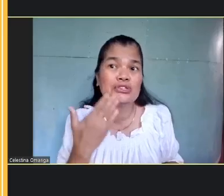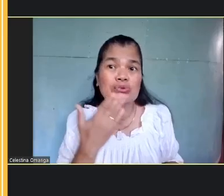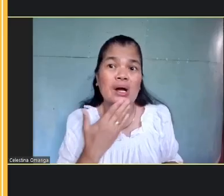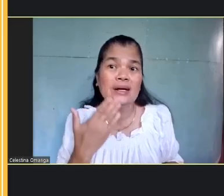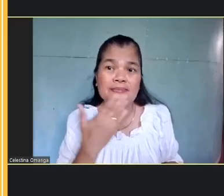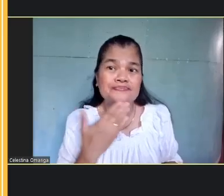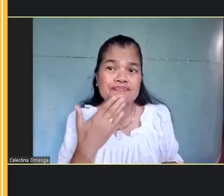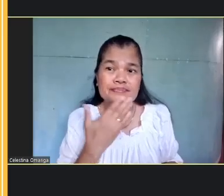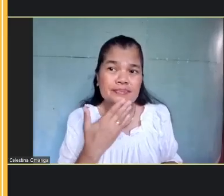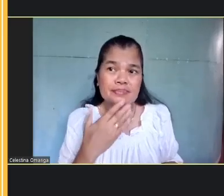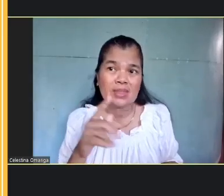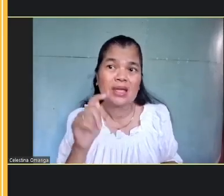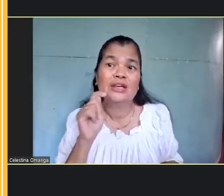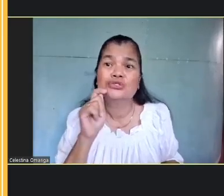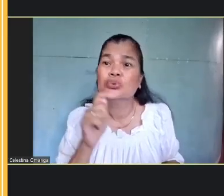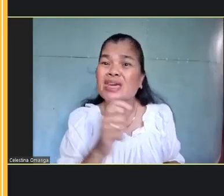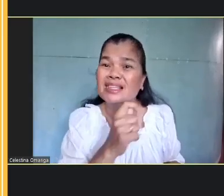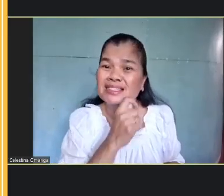sign for sugar.